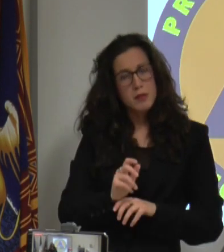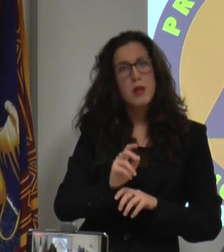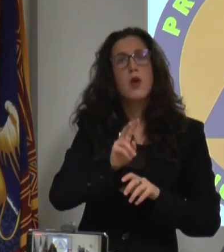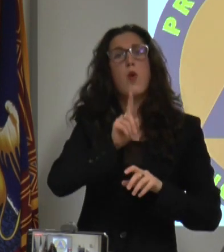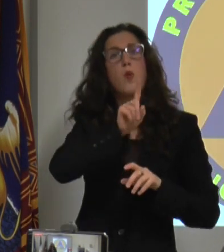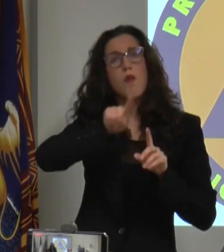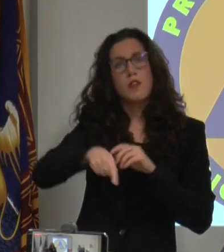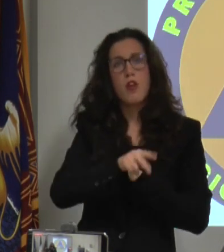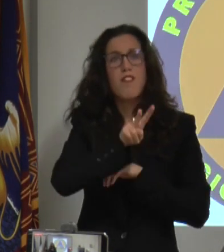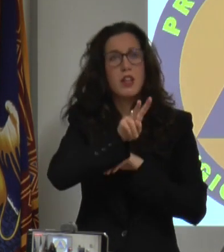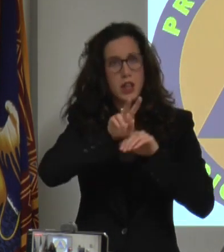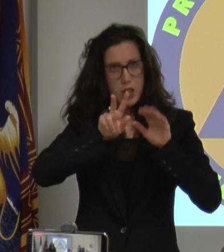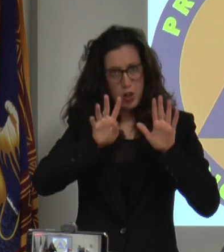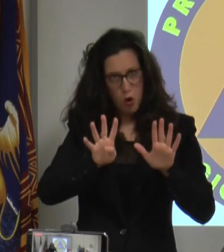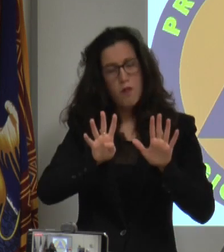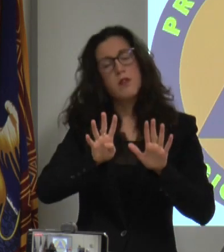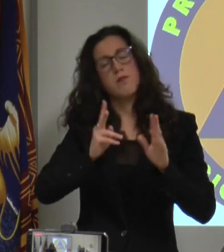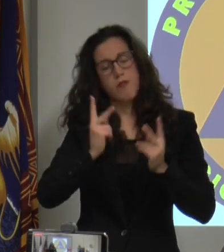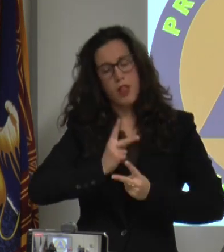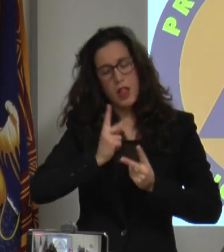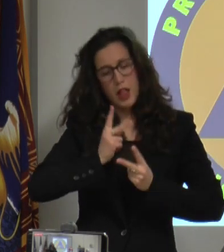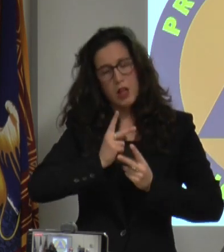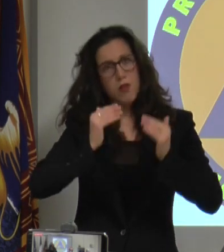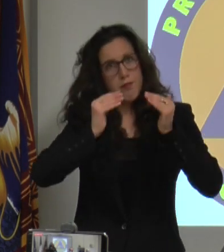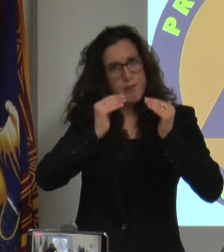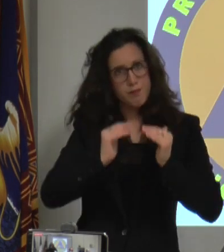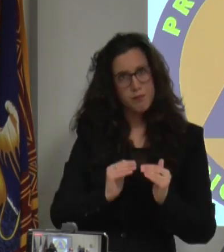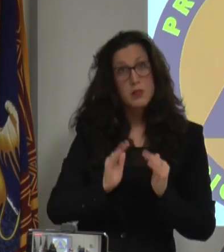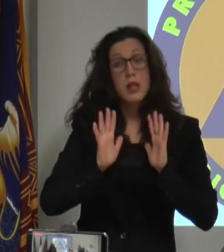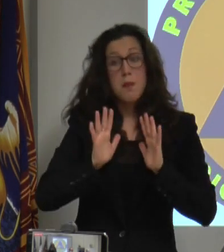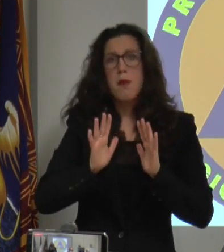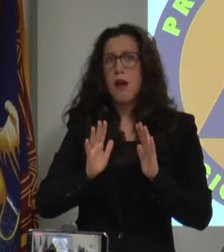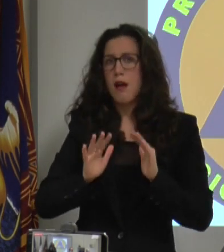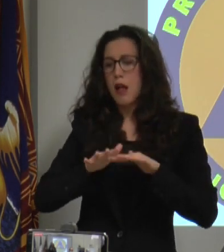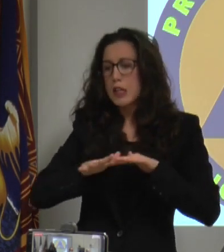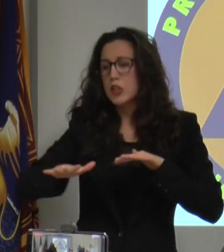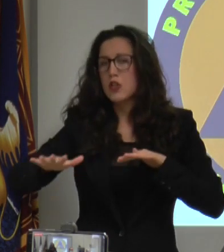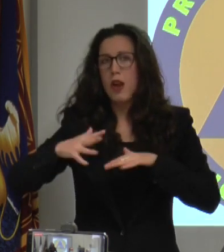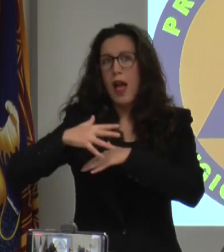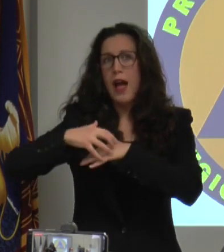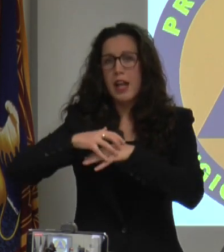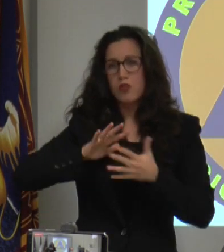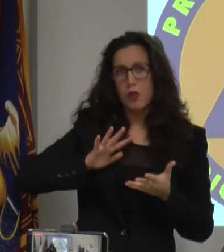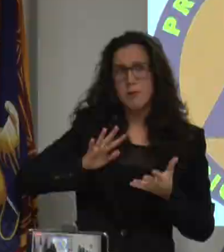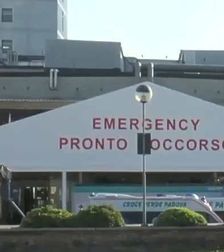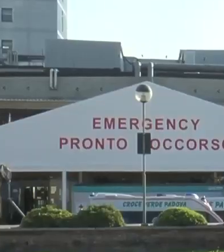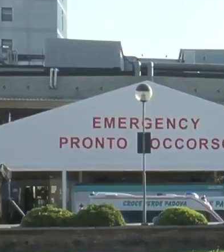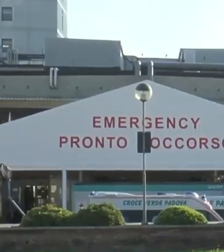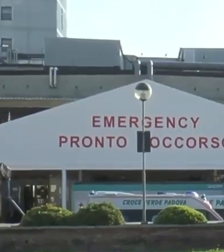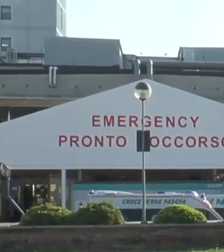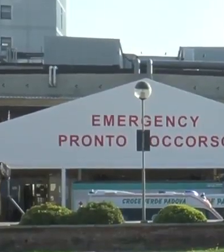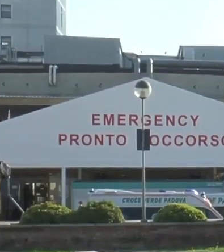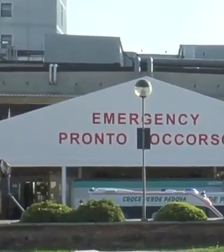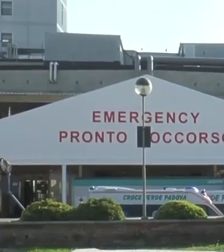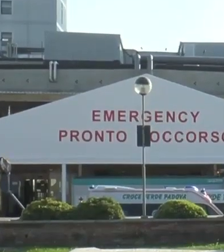vi ricordo che dietro l'angolo c'è sempre la zona arancione se non anche quella rossa ma basterebbe andare all'arancione per far capire a chi non